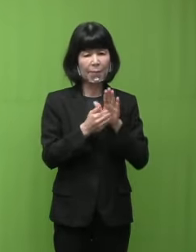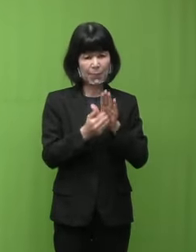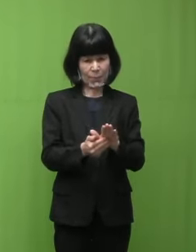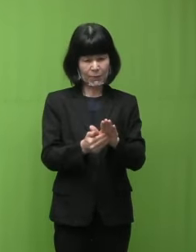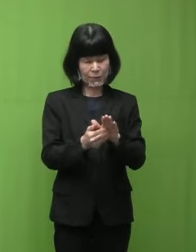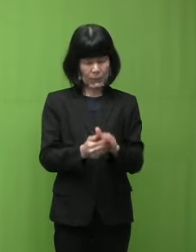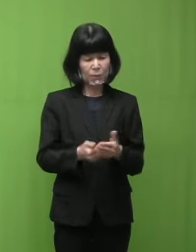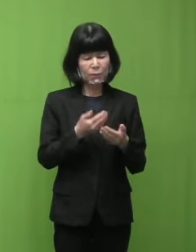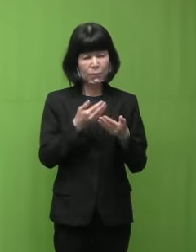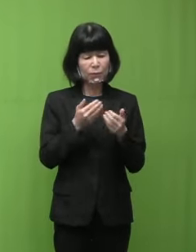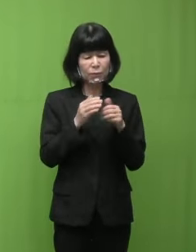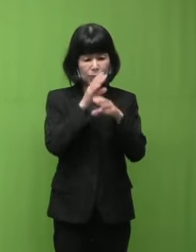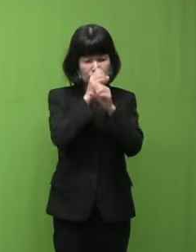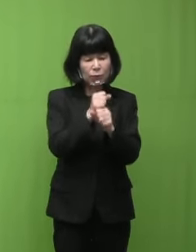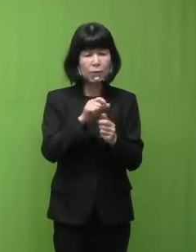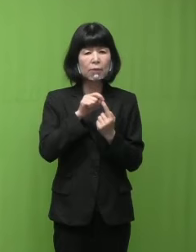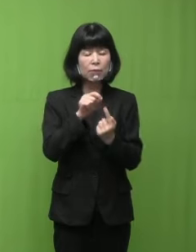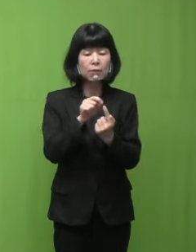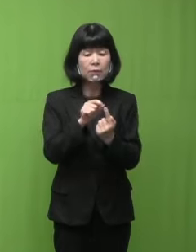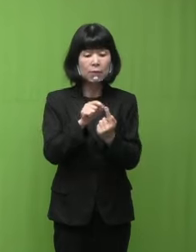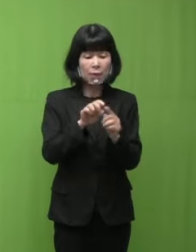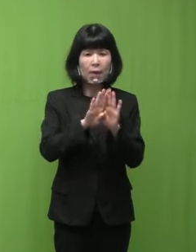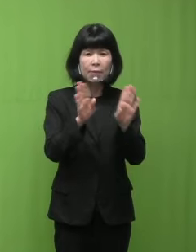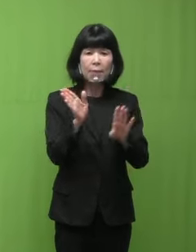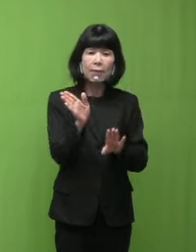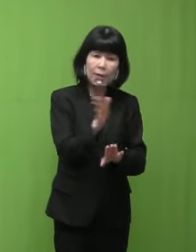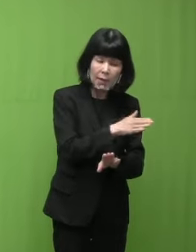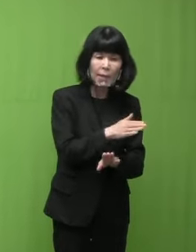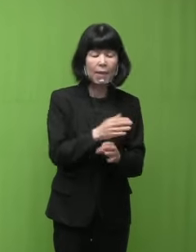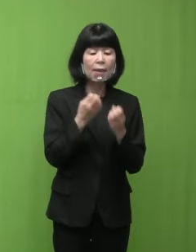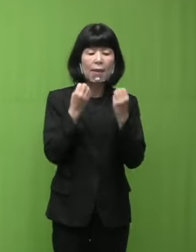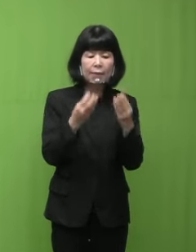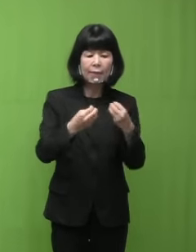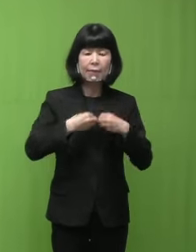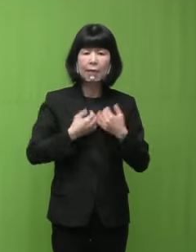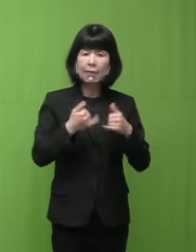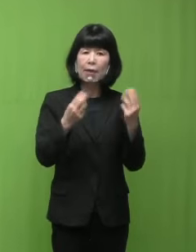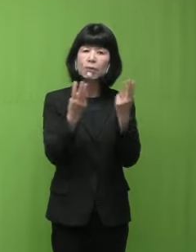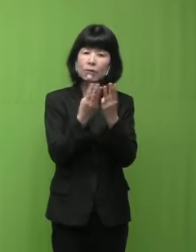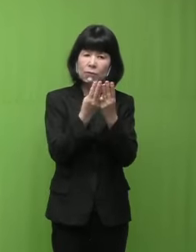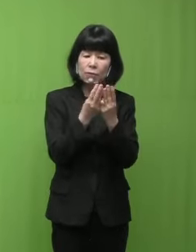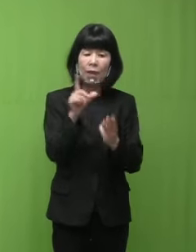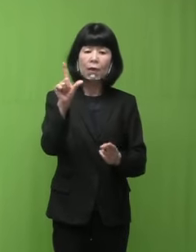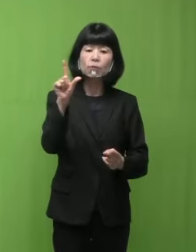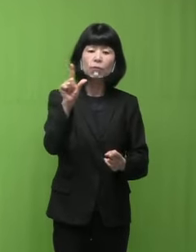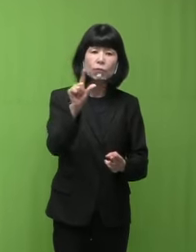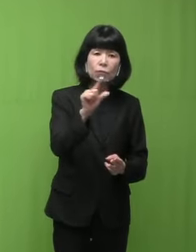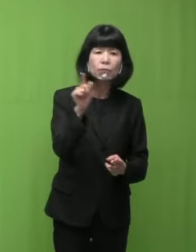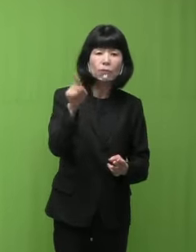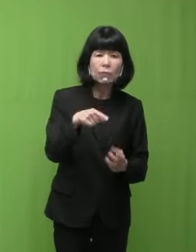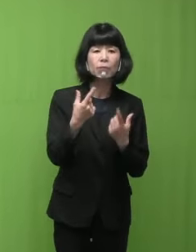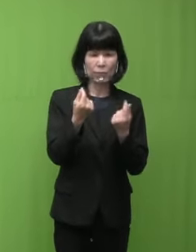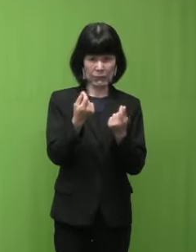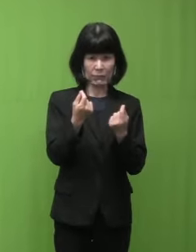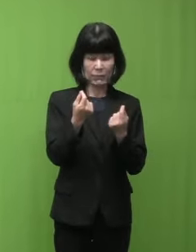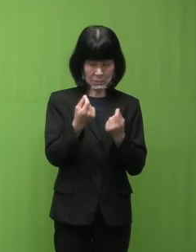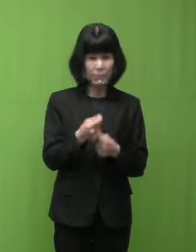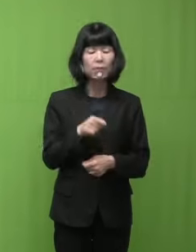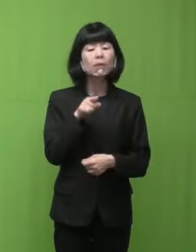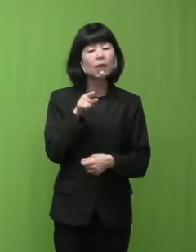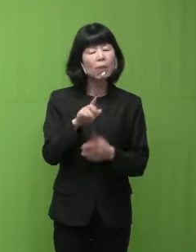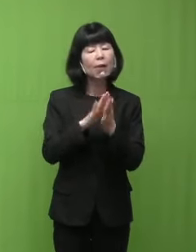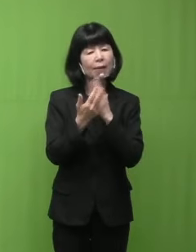を実施して以降新規感染者数は減少傾向がみられますこれは